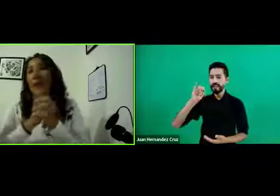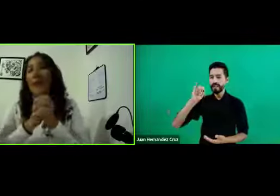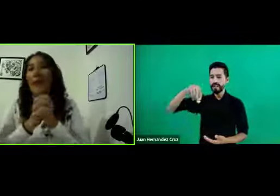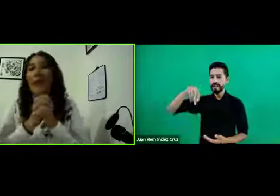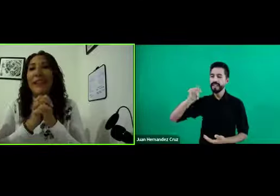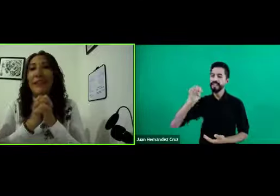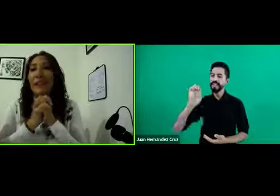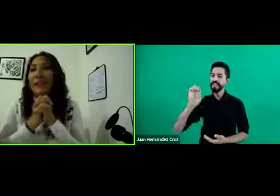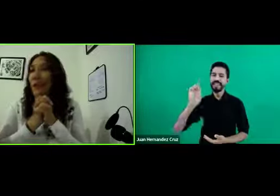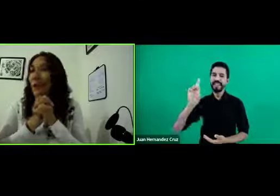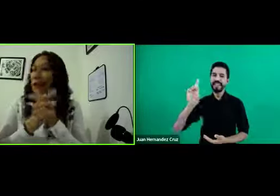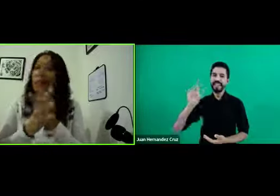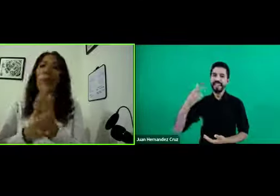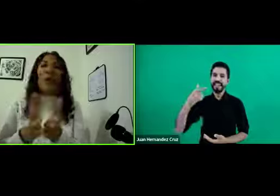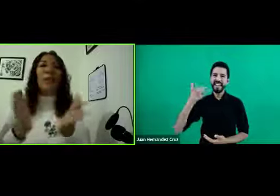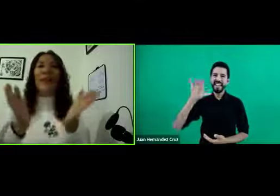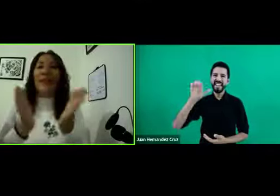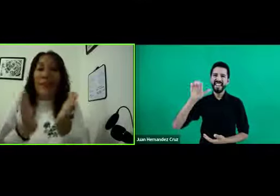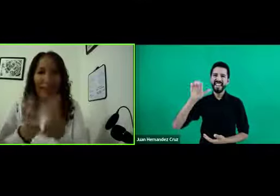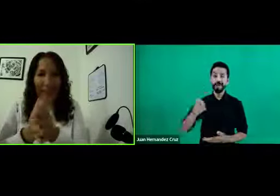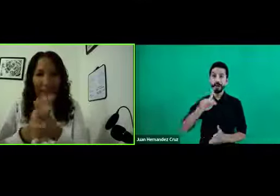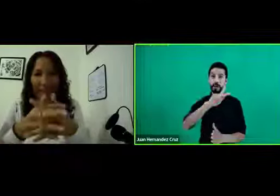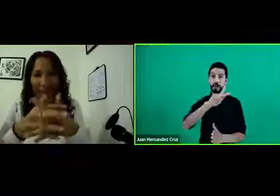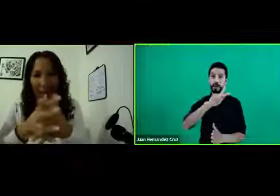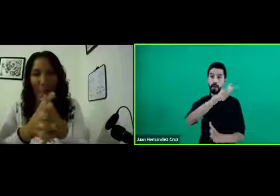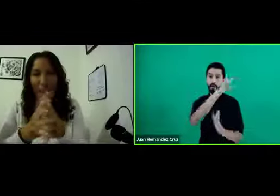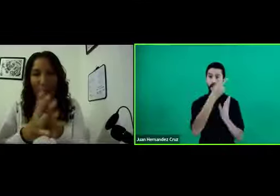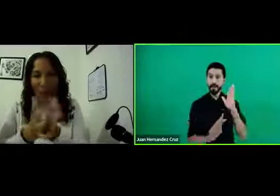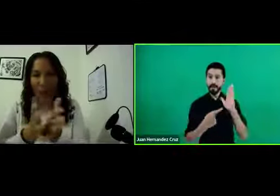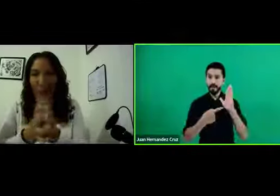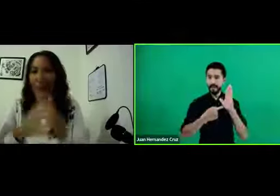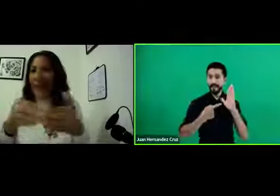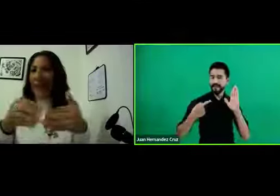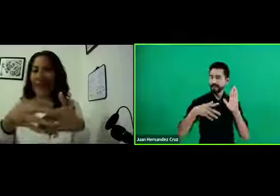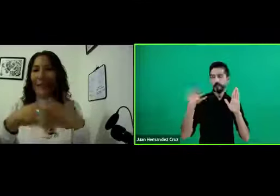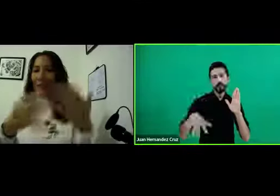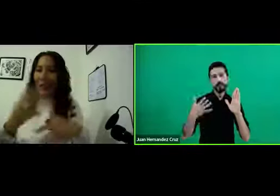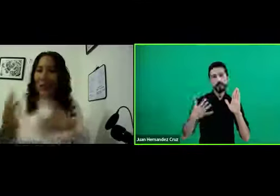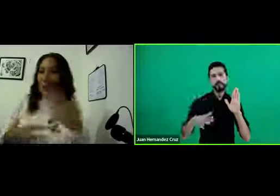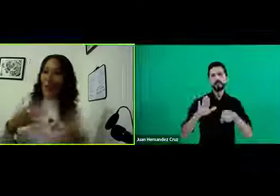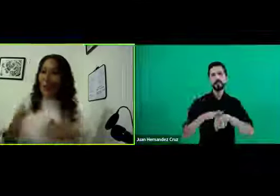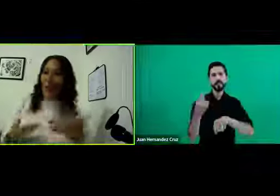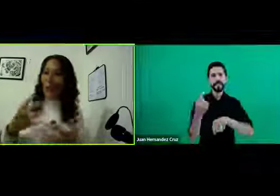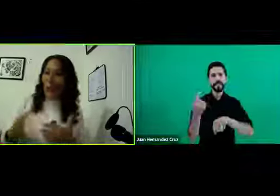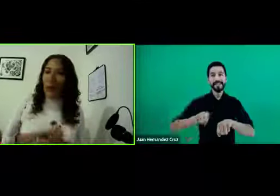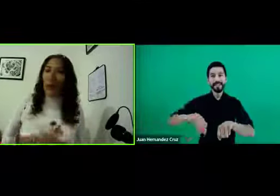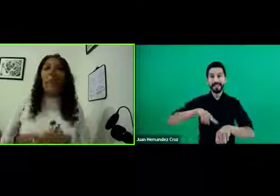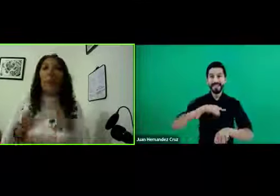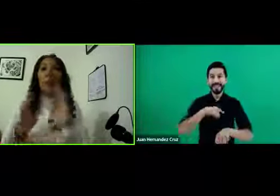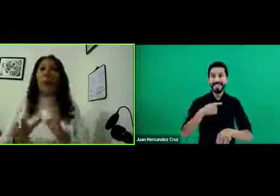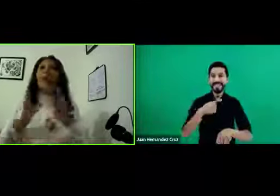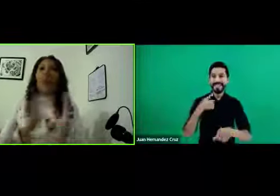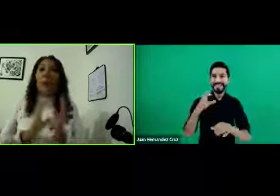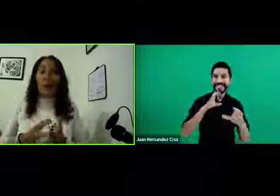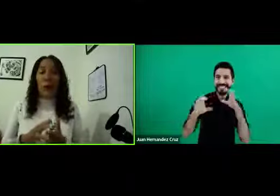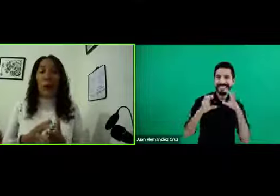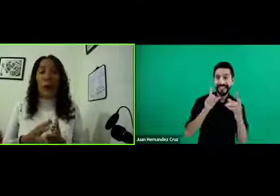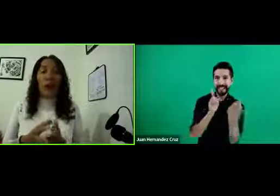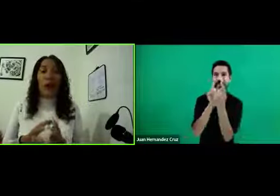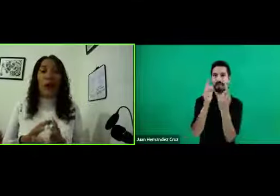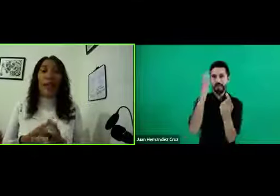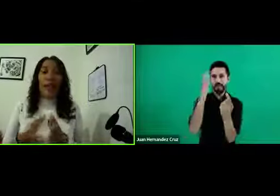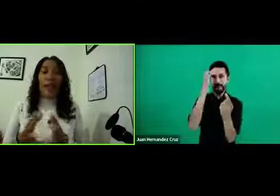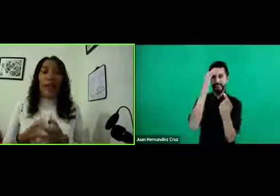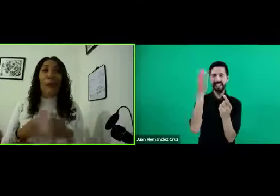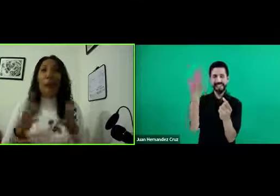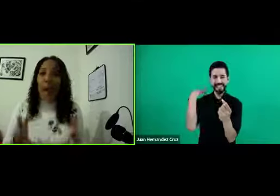digamos, en esta parte de esta presentación, porque este programa está increíble, porque justamente estamos apenas conociéndonos, Juan y yo. Yo conocí su